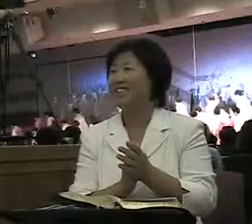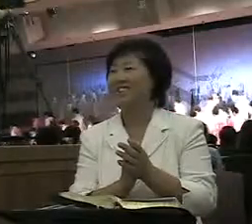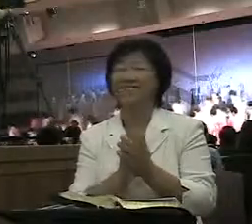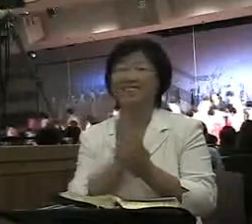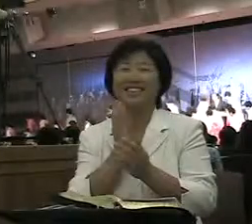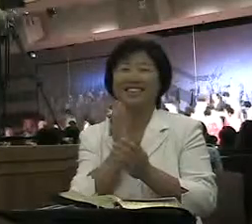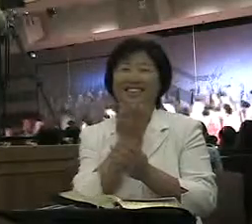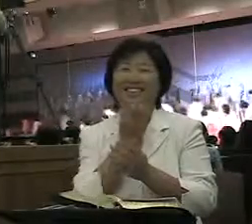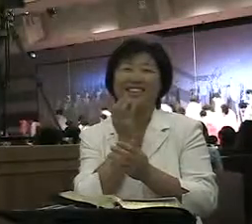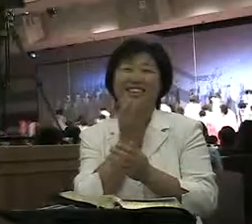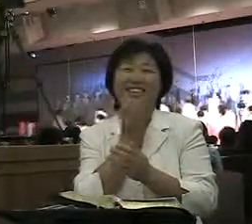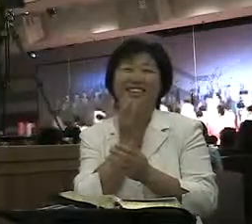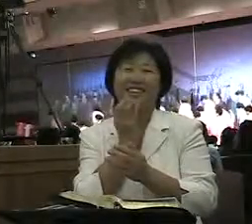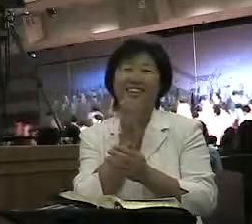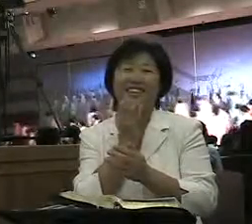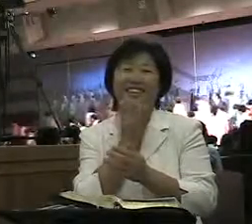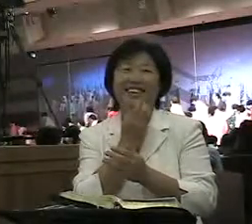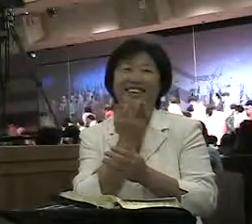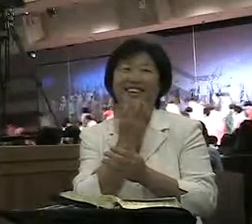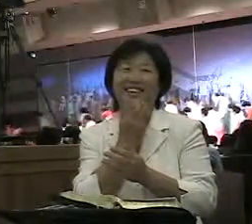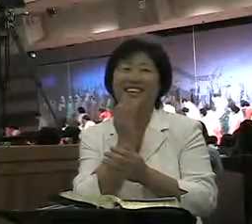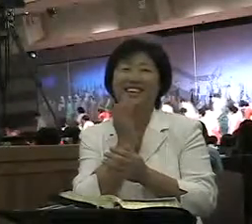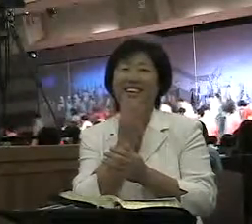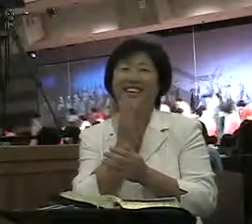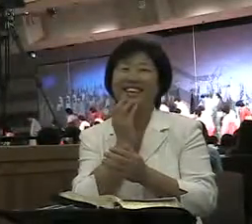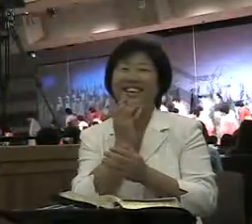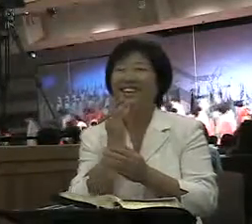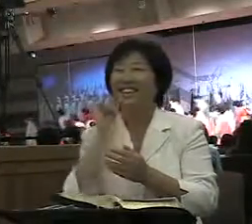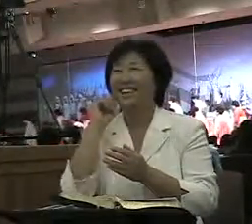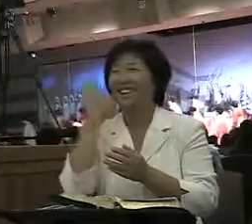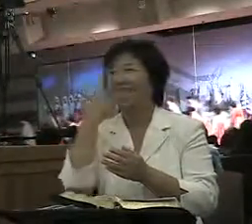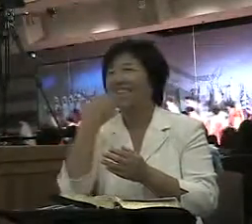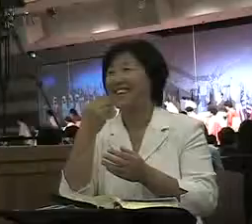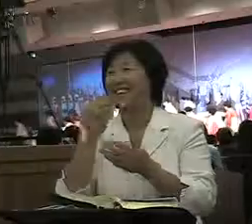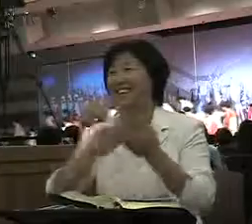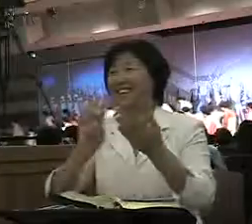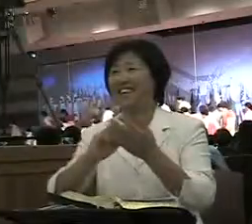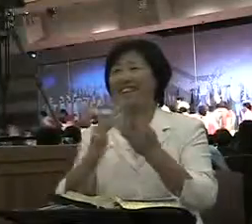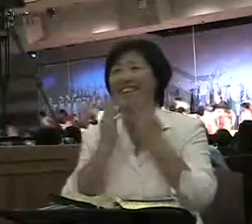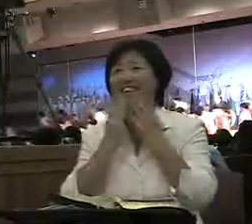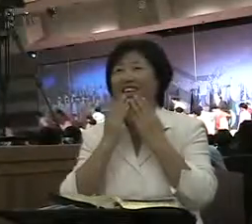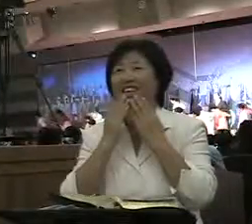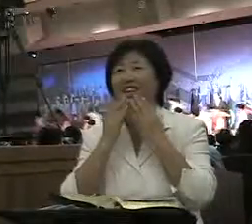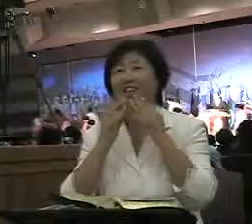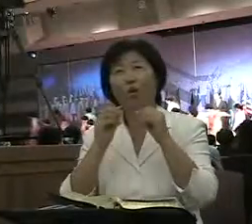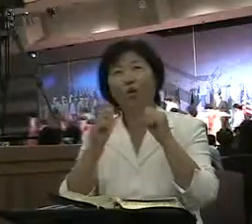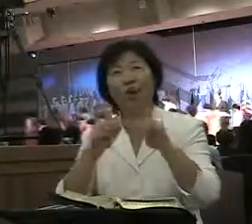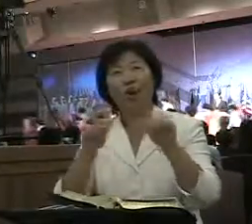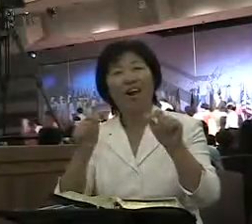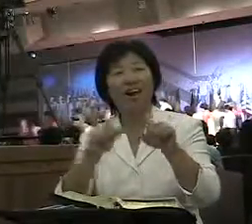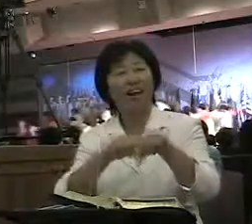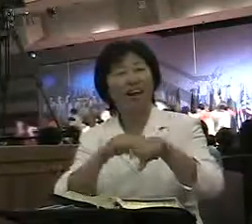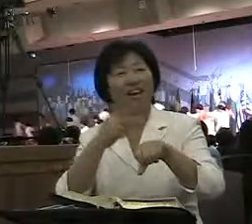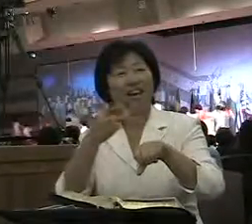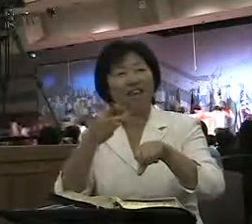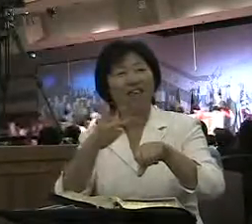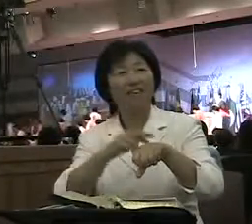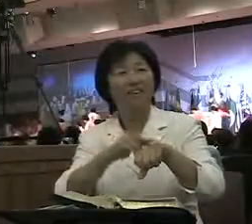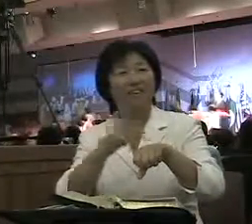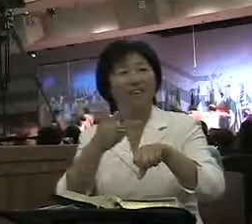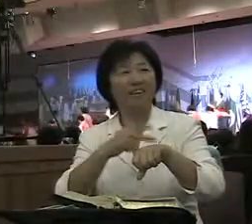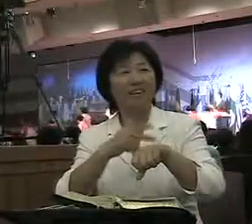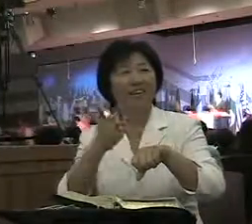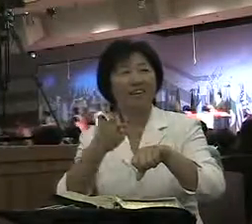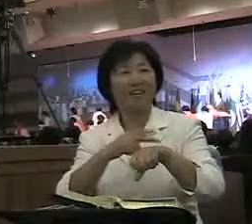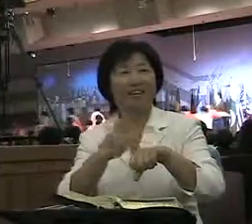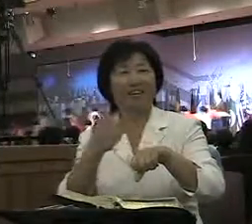색동저고리 입은 자매님들 너무나 예쁘게 찬양해 주셨네요. 이번 돌아오는 토요일 7시에 공연회가 있습니다. 하나님께 더